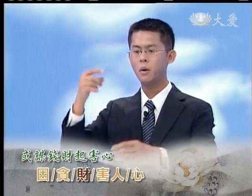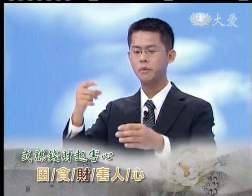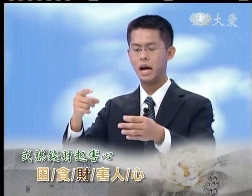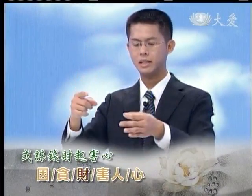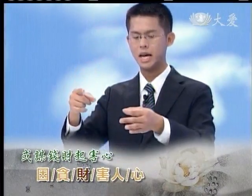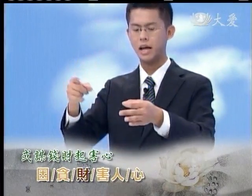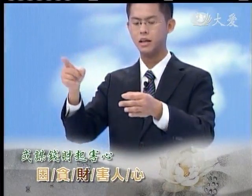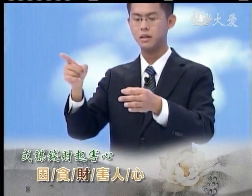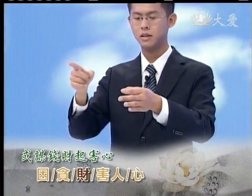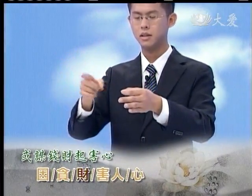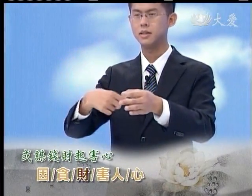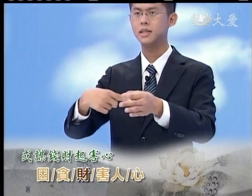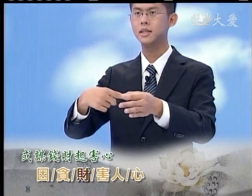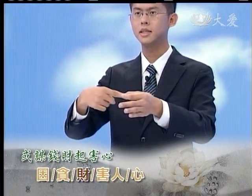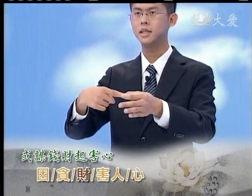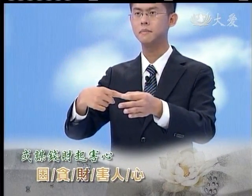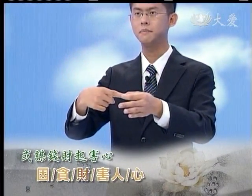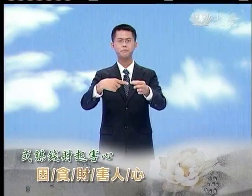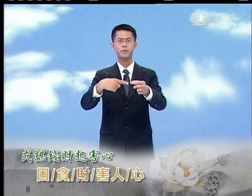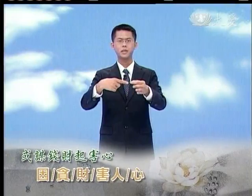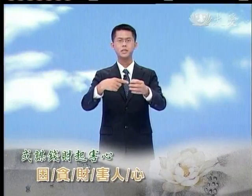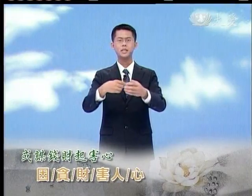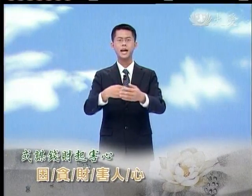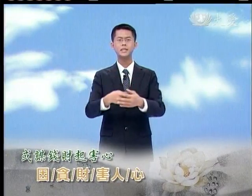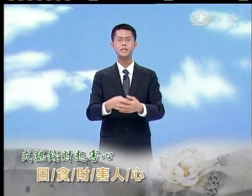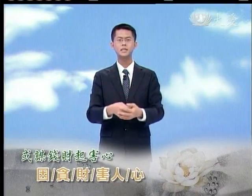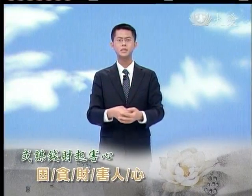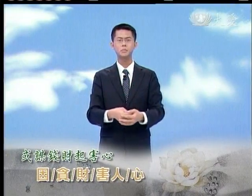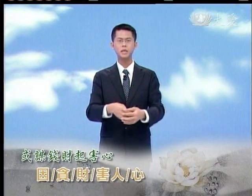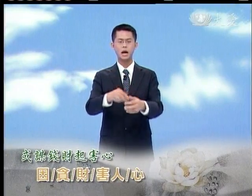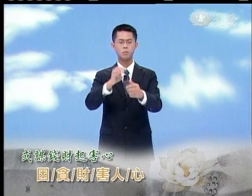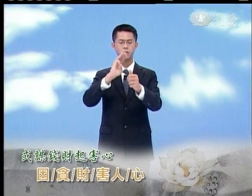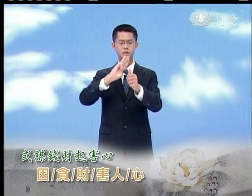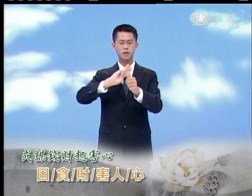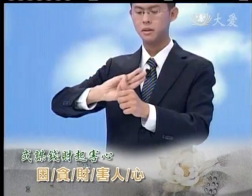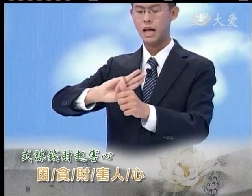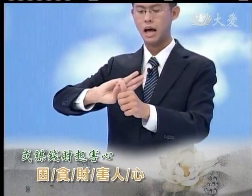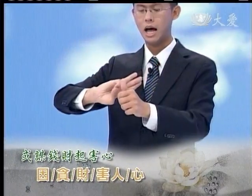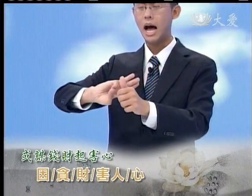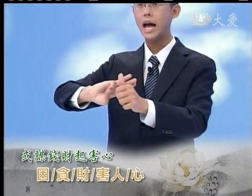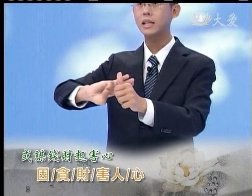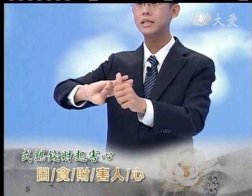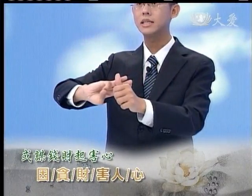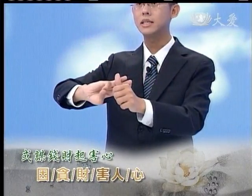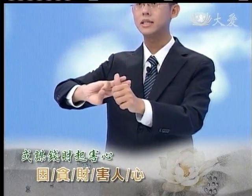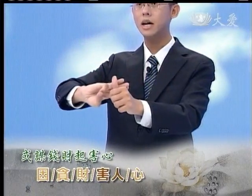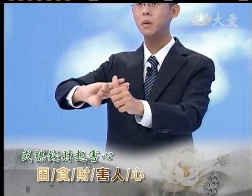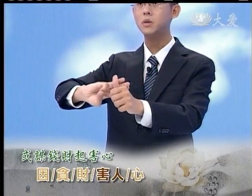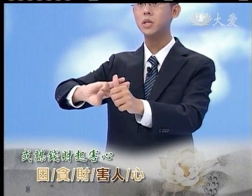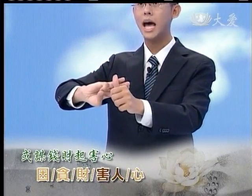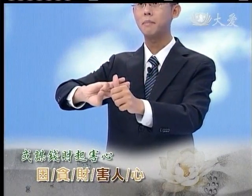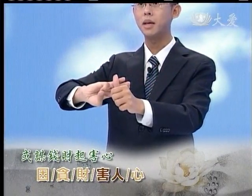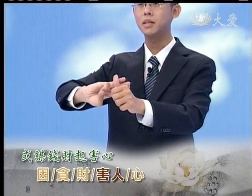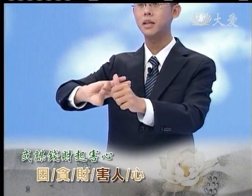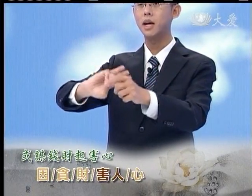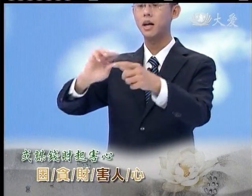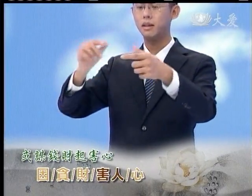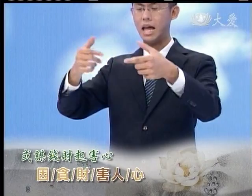话，我们打财的字形。起害心，起不打，我们打害的字形，向外就是害别人的那